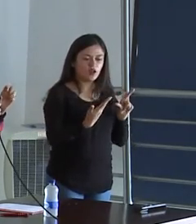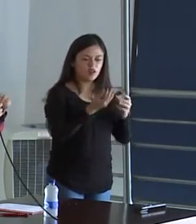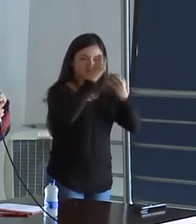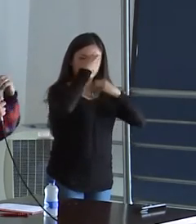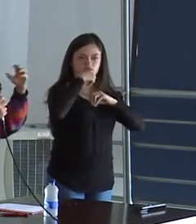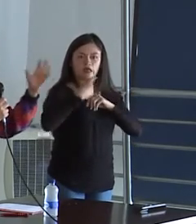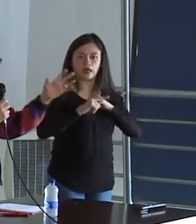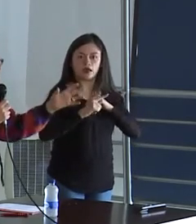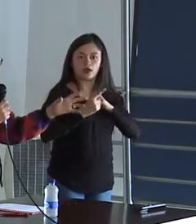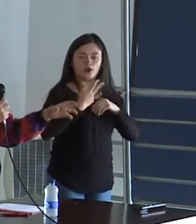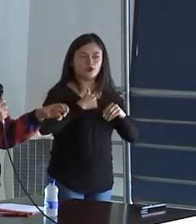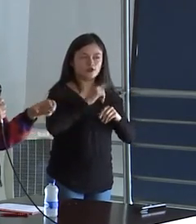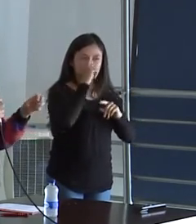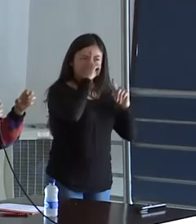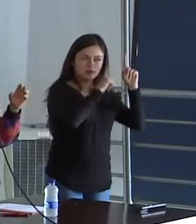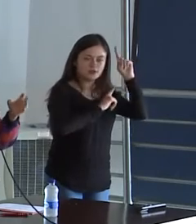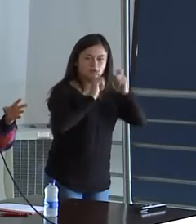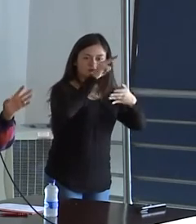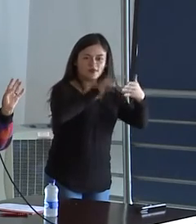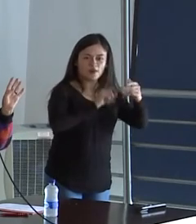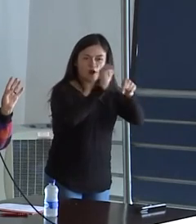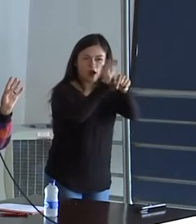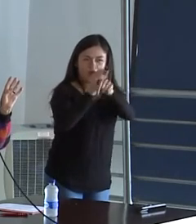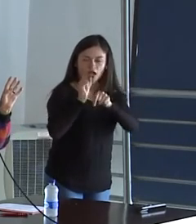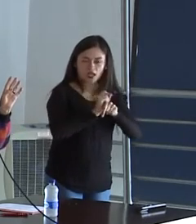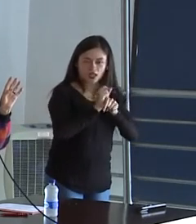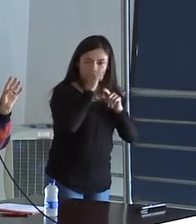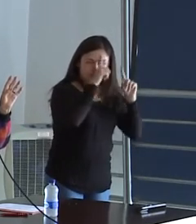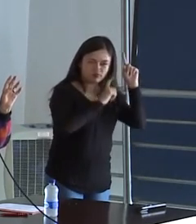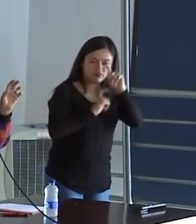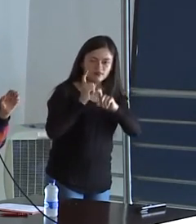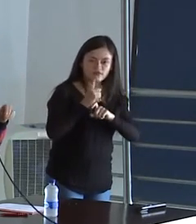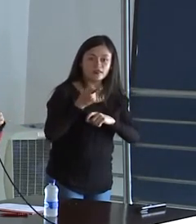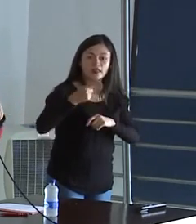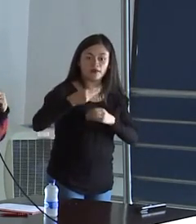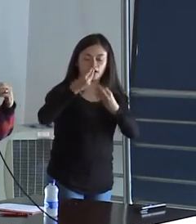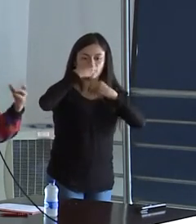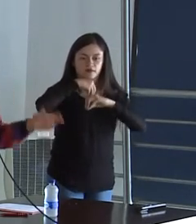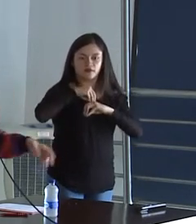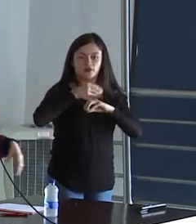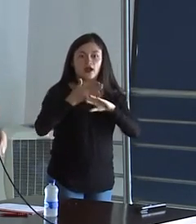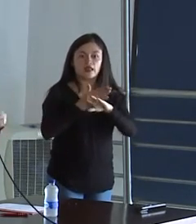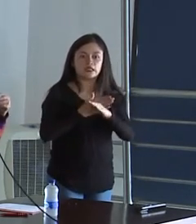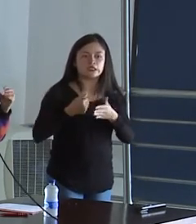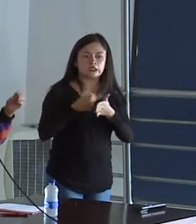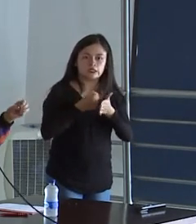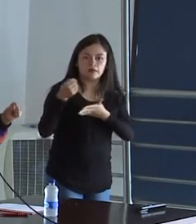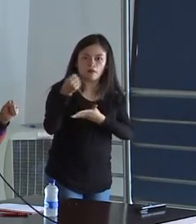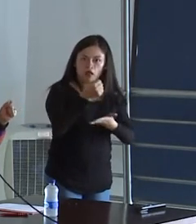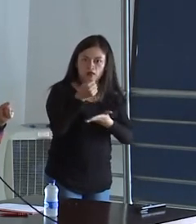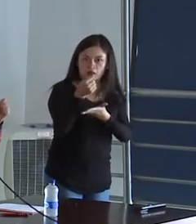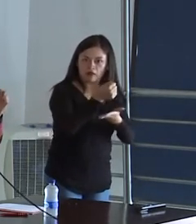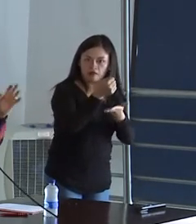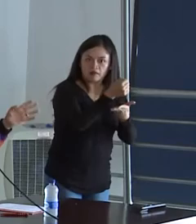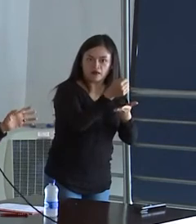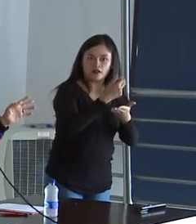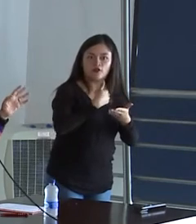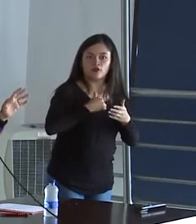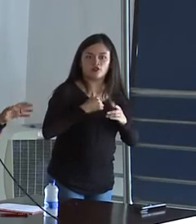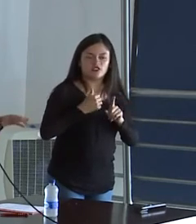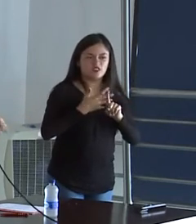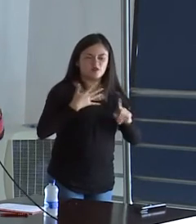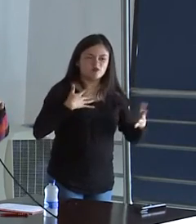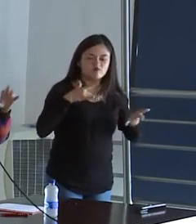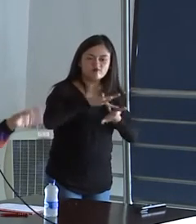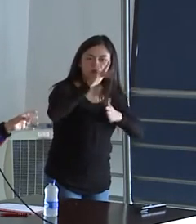la inmersión, si se quiere, en los procesos que en ese momento se llevaban, tanto que de tanta inmersión llegamos a un proceso de un activismo